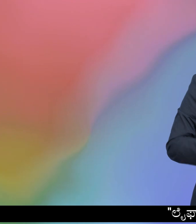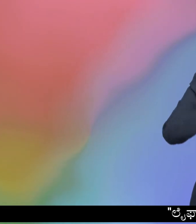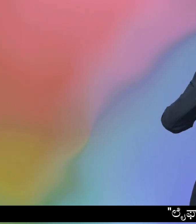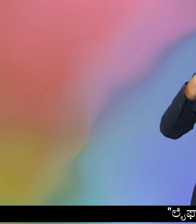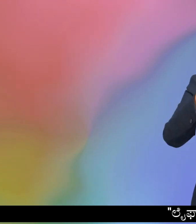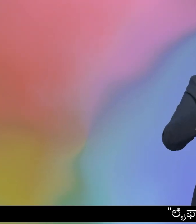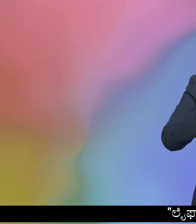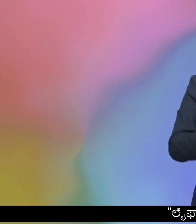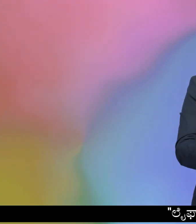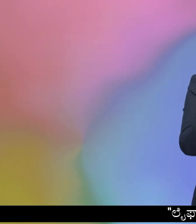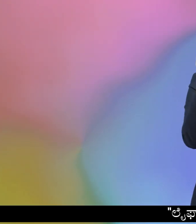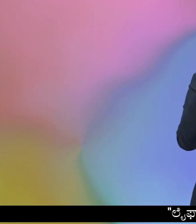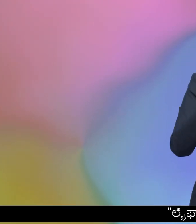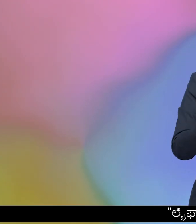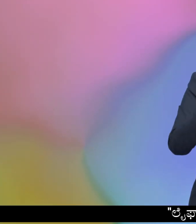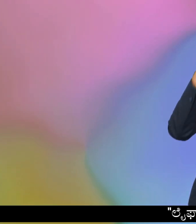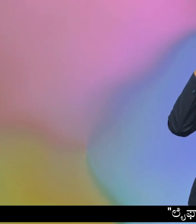ಲೈಫ್ ಪ್ರೋಸೆಸಸ್ ಪಾಠದಿಂದ